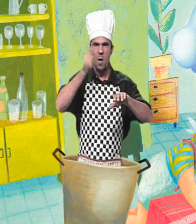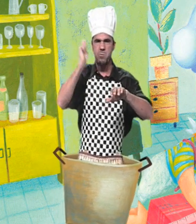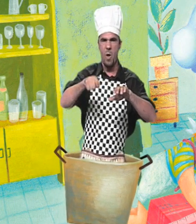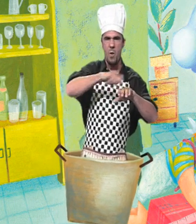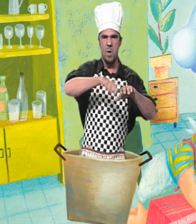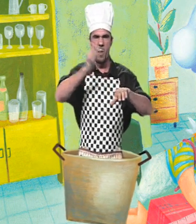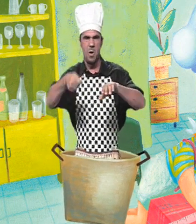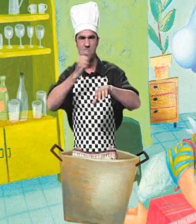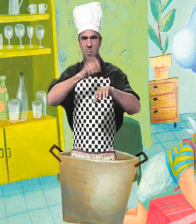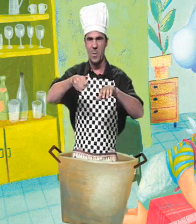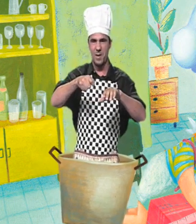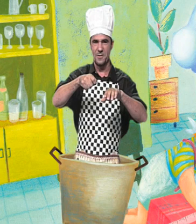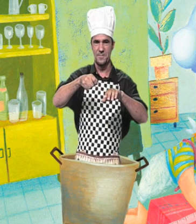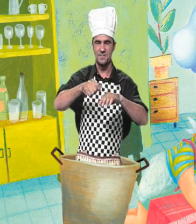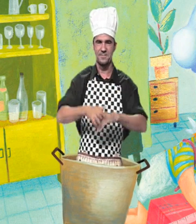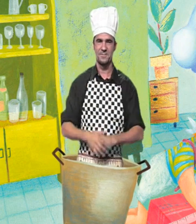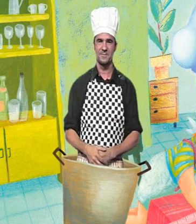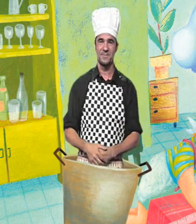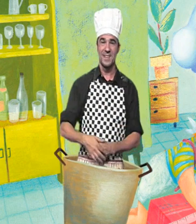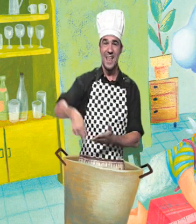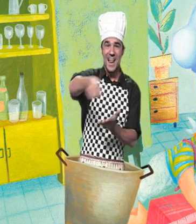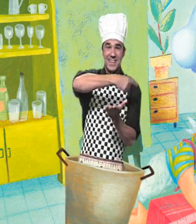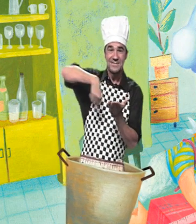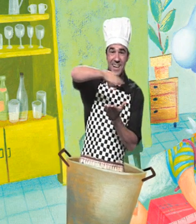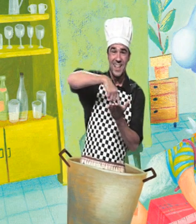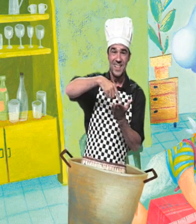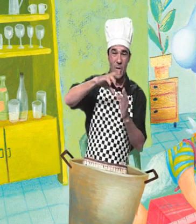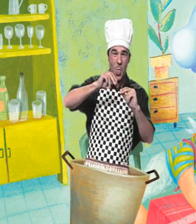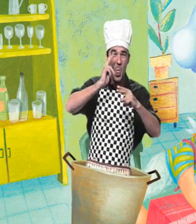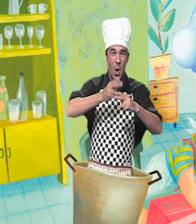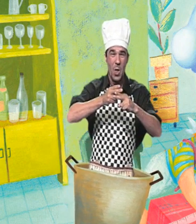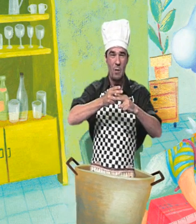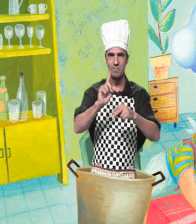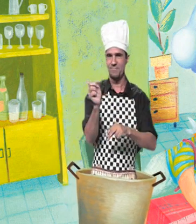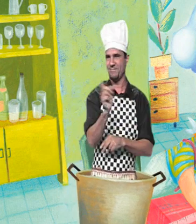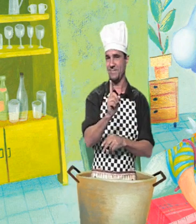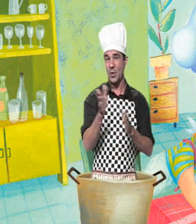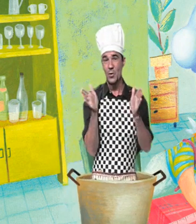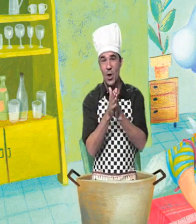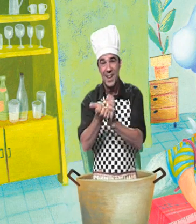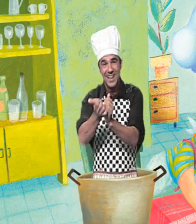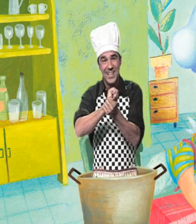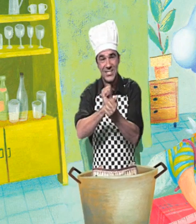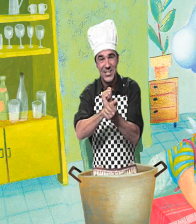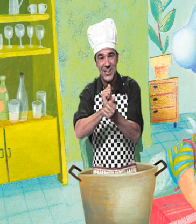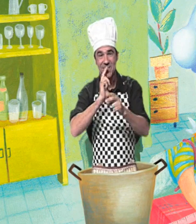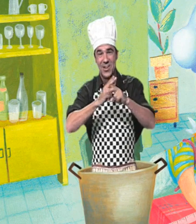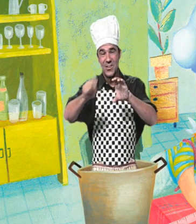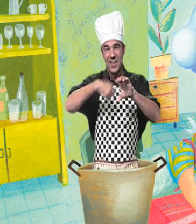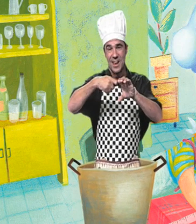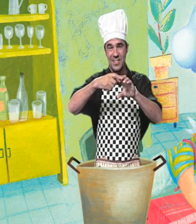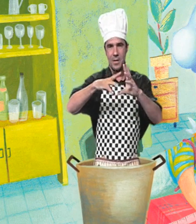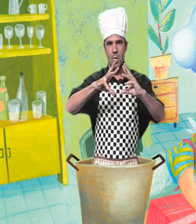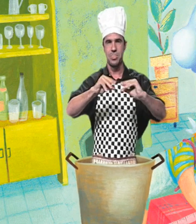i avall, amunt i avall. Les ensaïmades ja no eren dures. Amb el formatge i